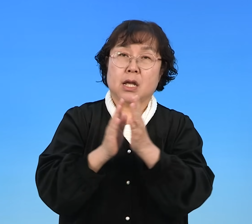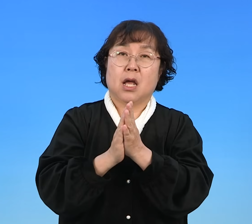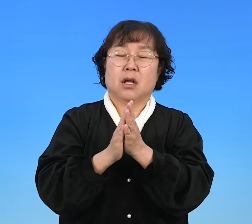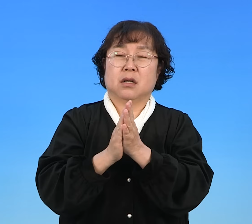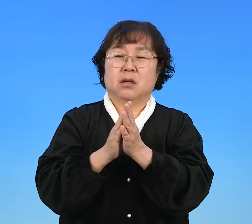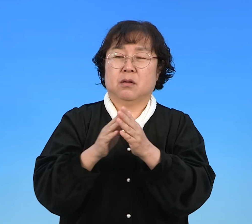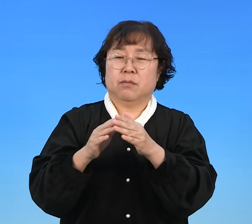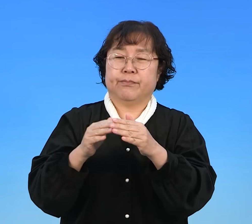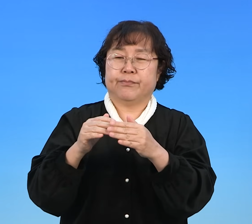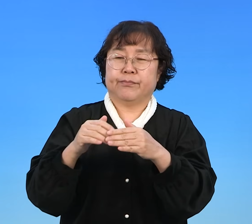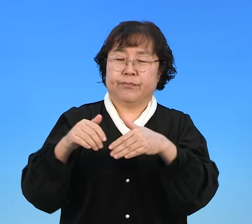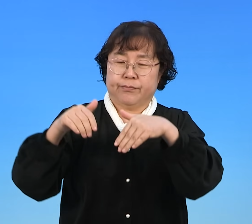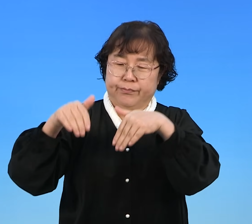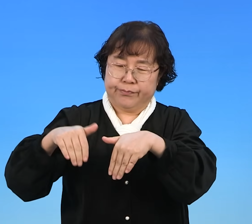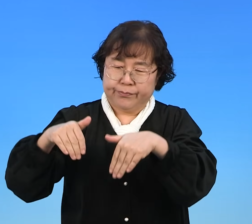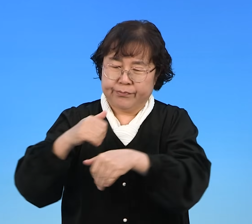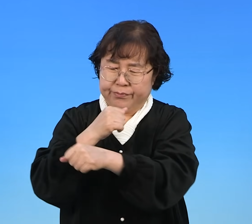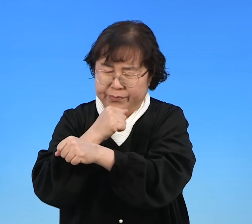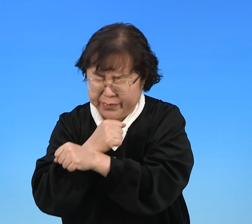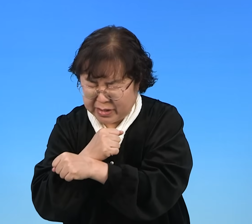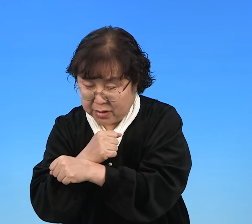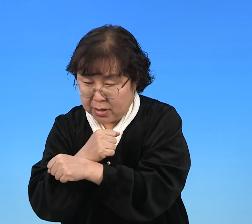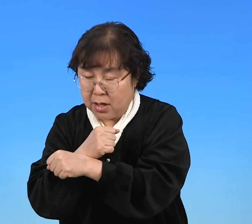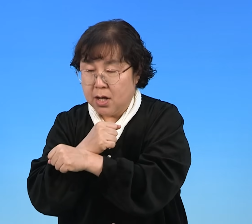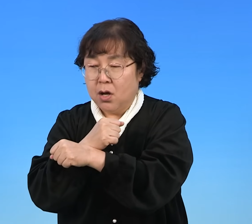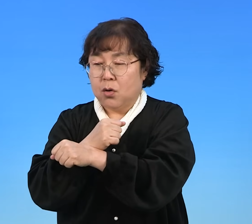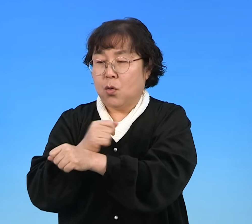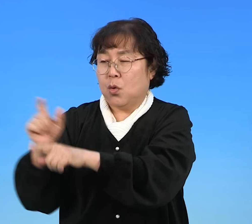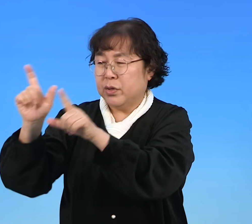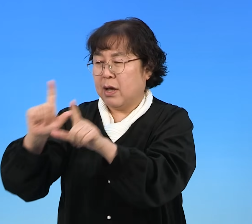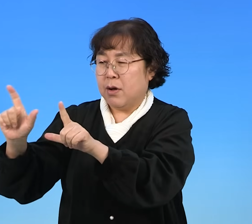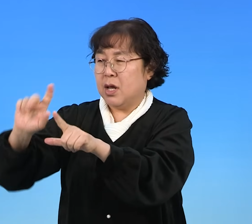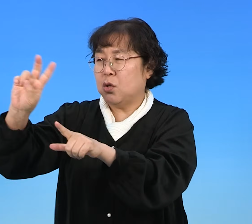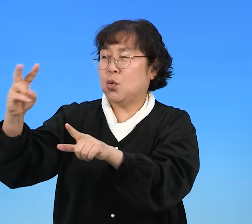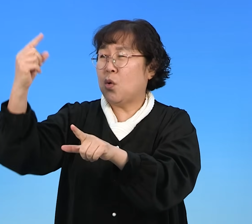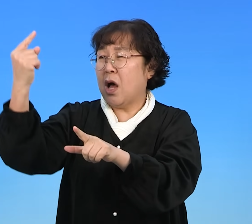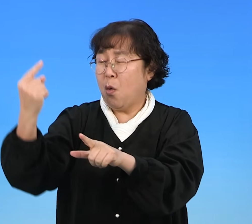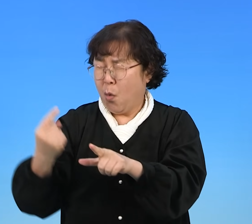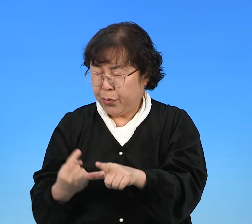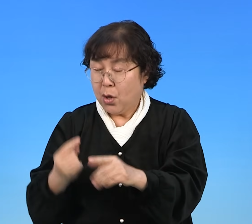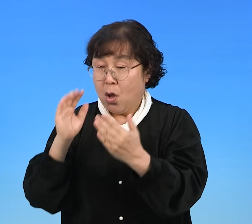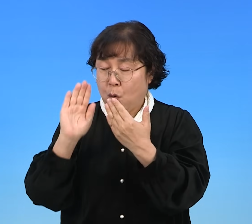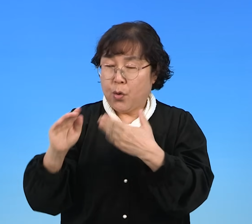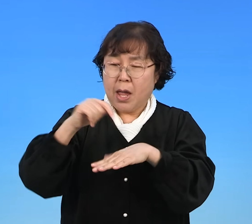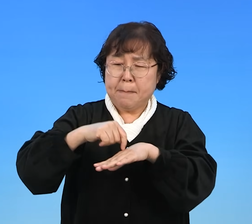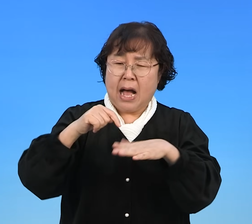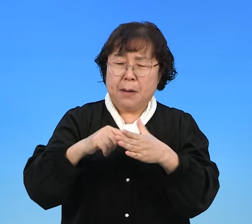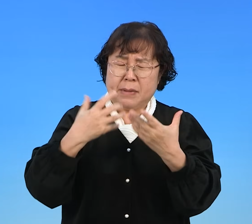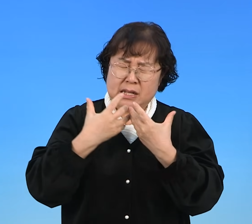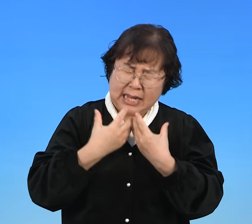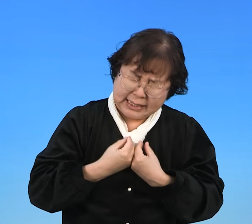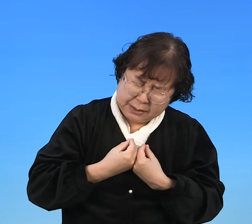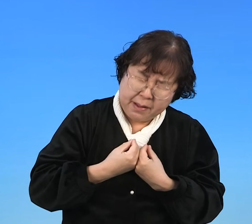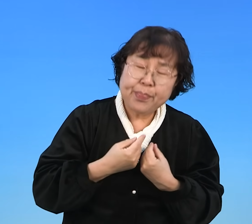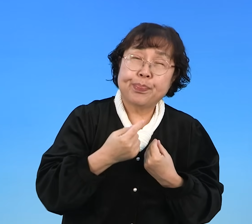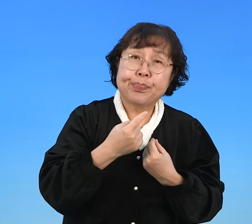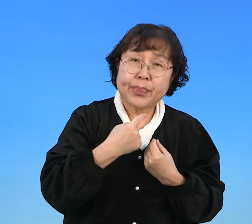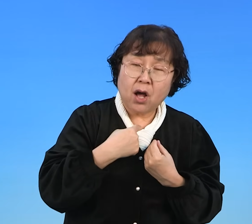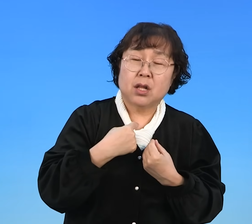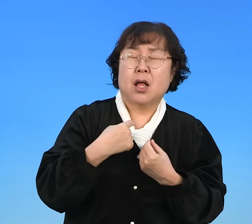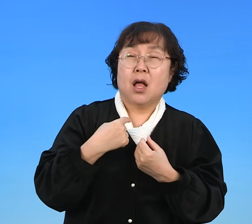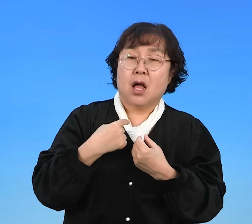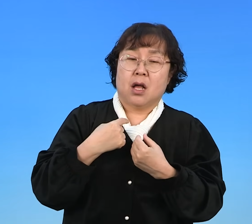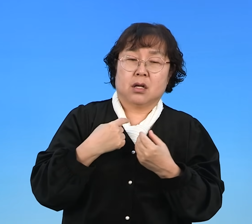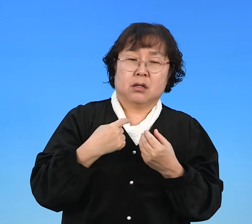그 포로 귀한 이후로 참 낙심해 있던 그들을 싸매어 주시고 치료해 주시는